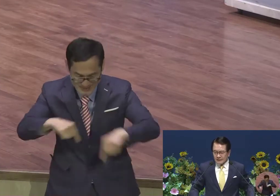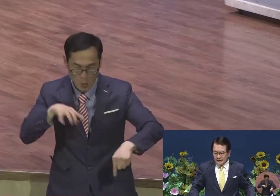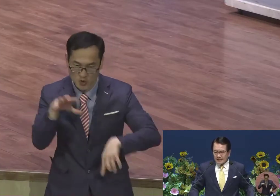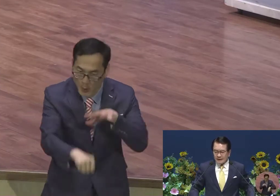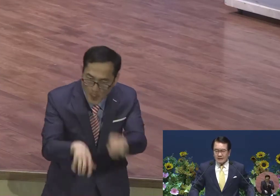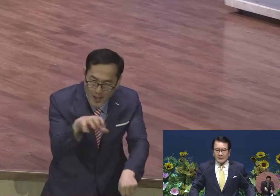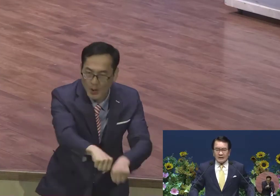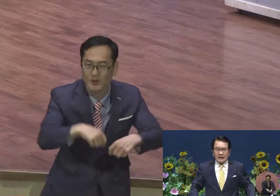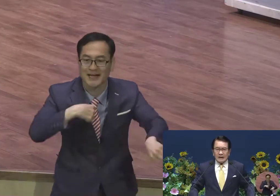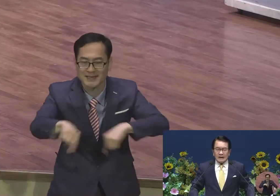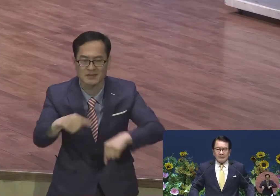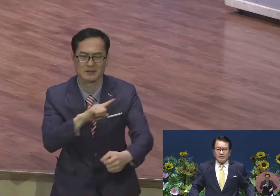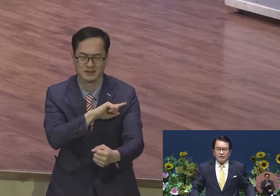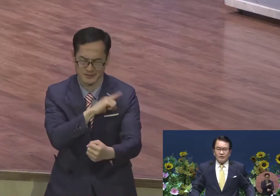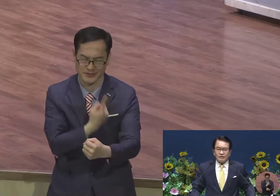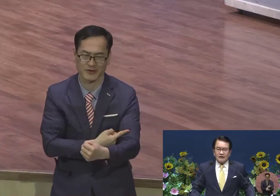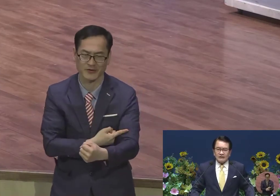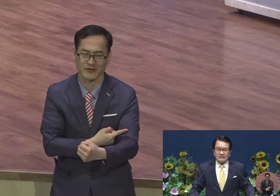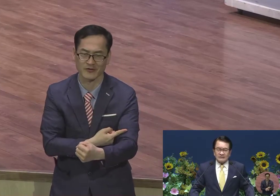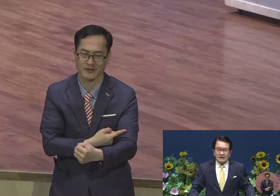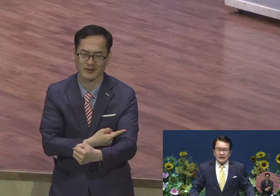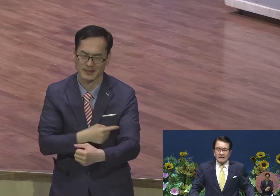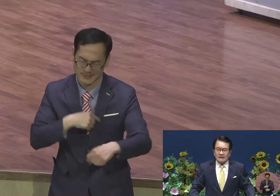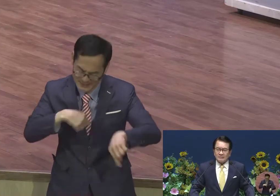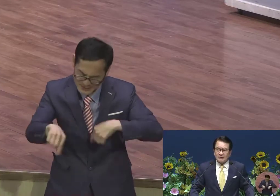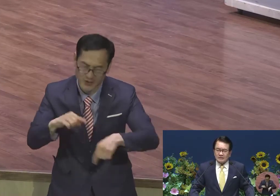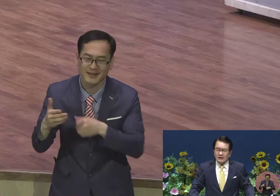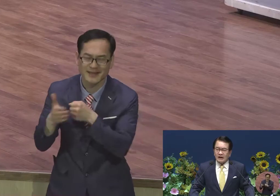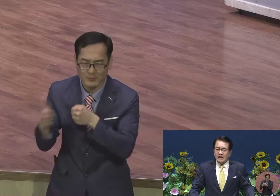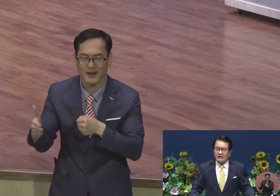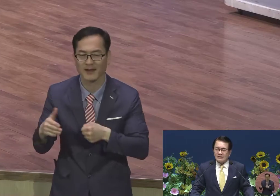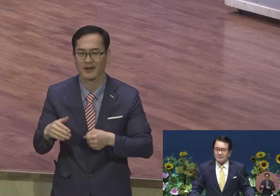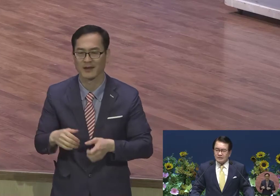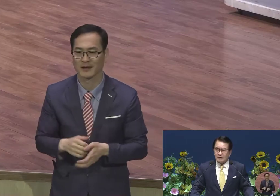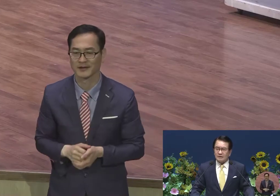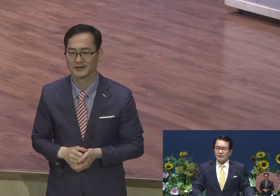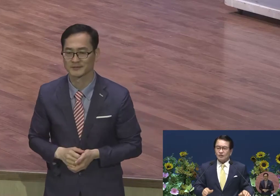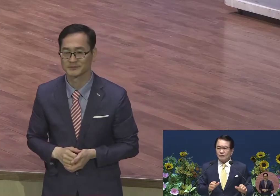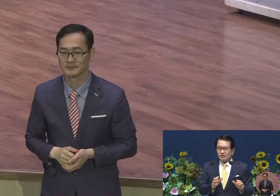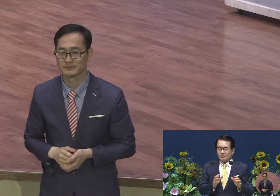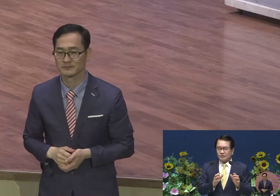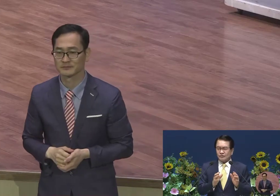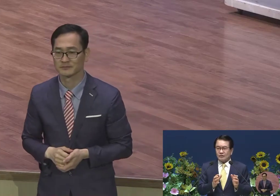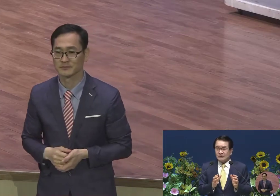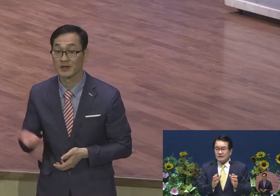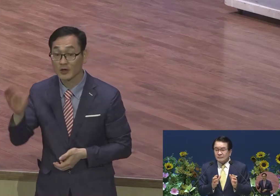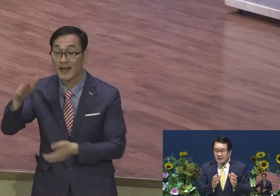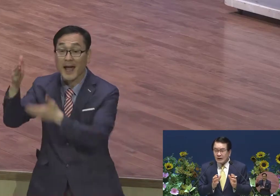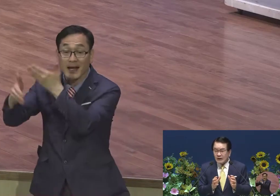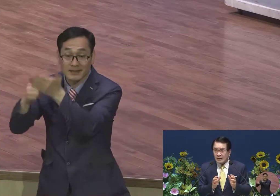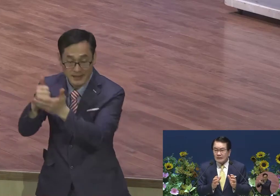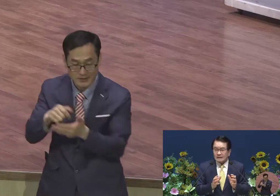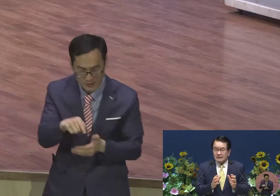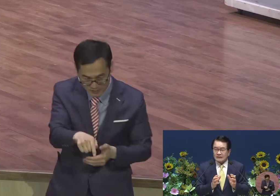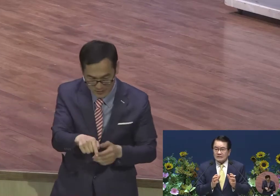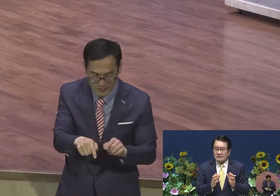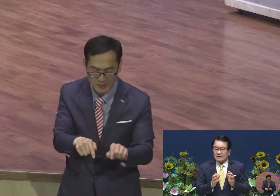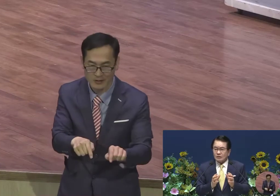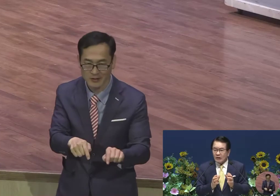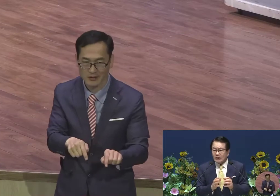그런데 하나님이 이것들이 착각할까 싶어서 구분점을 둔 것이 뭐냐?